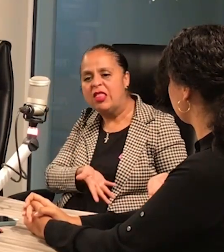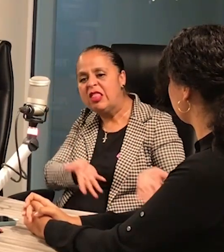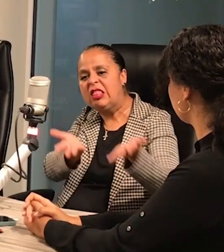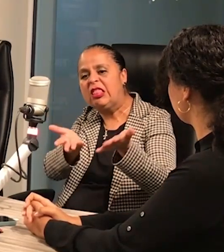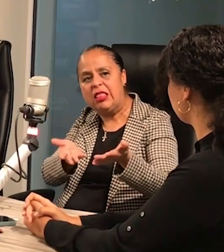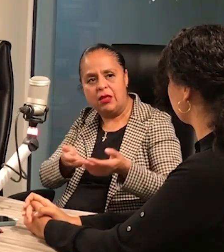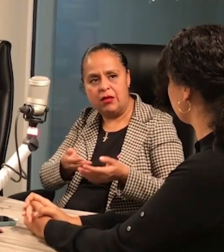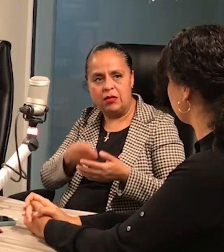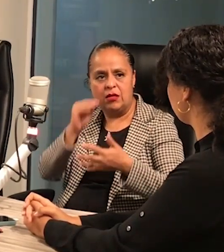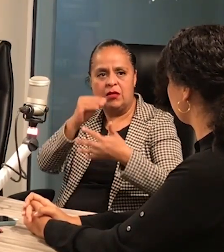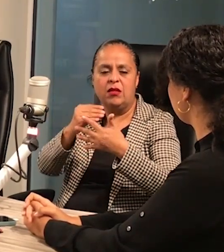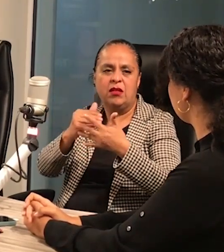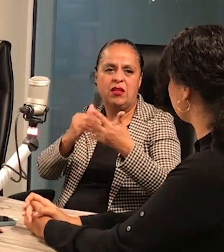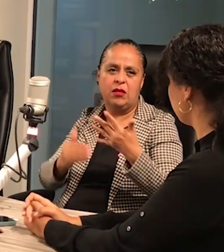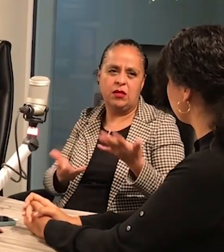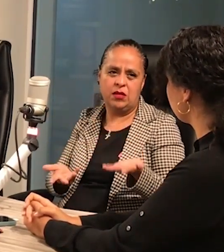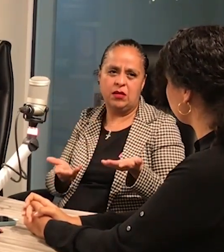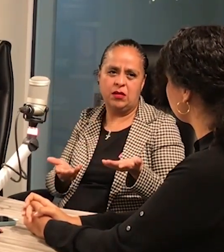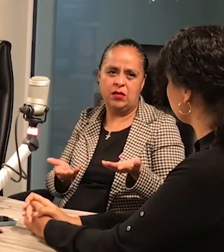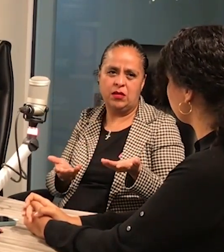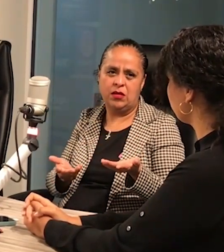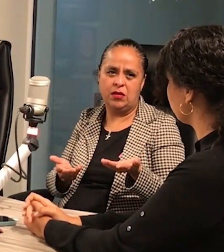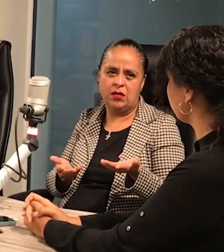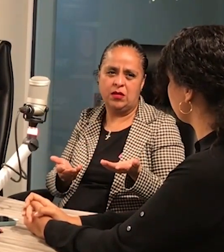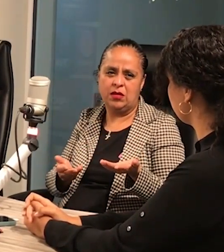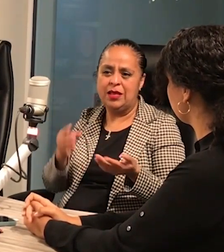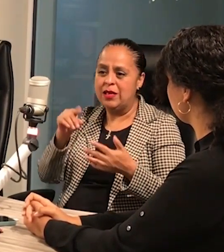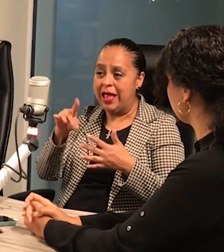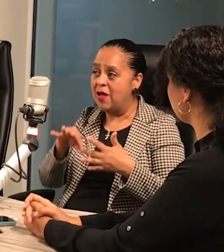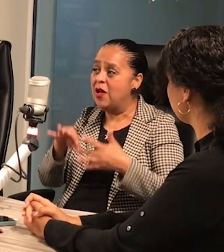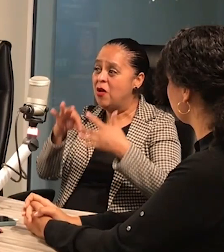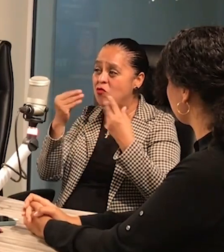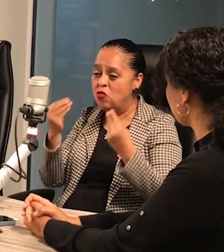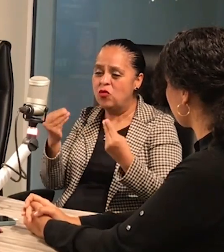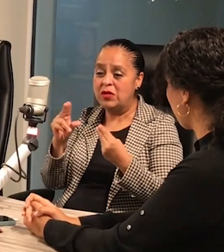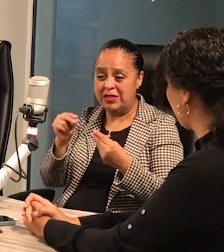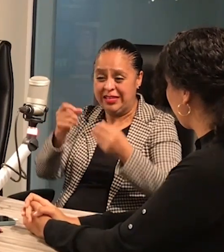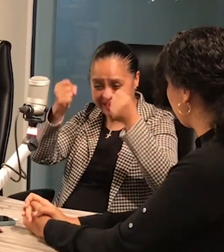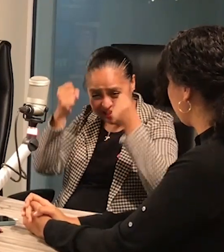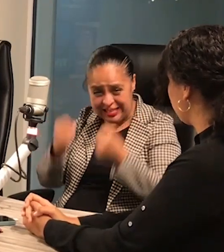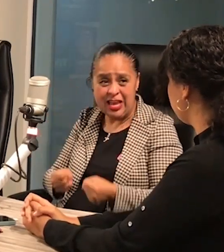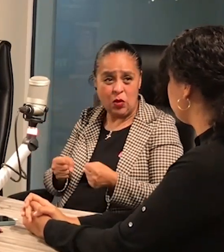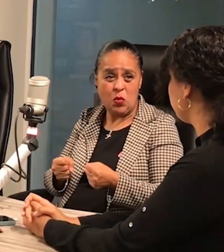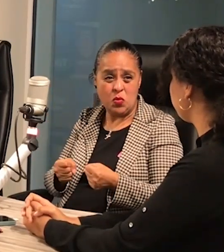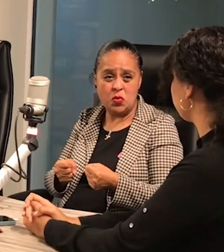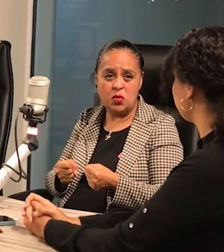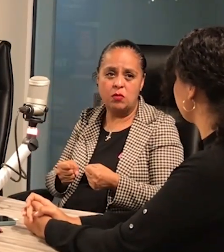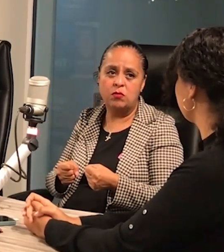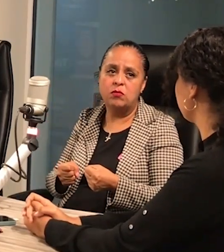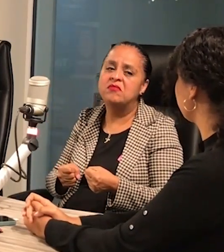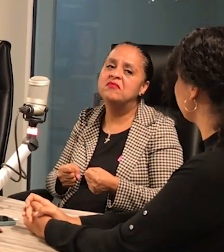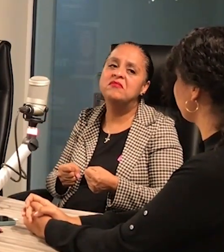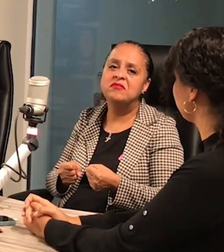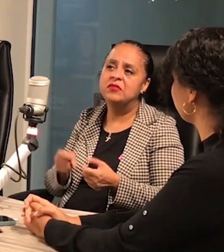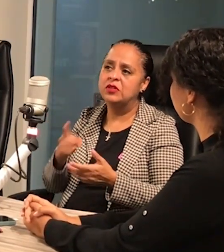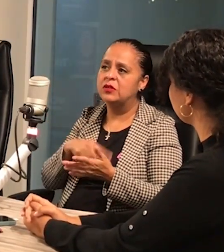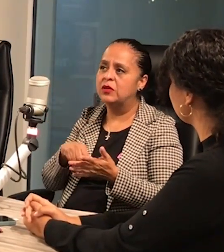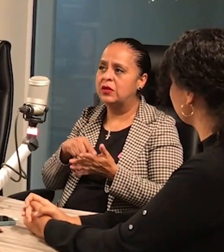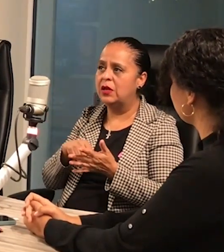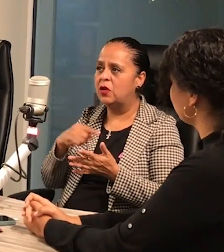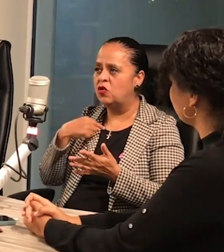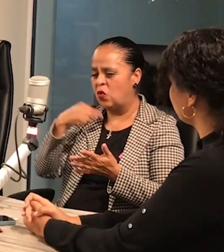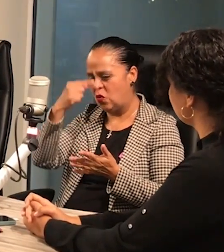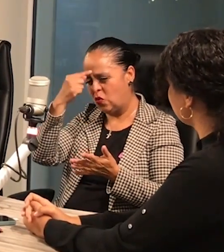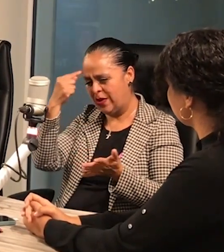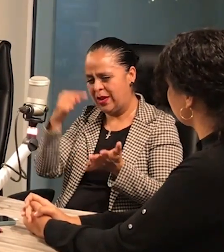en las planillas. Entonces, por mucho que haya acciones afirmativas, nada te asegura que se tomen esos espacios. Entonces yo creo